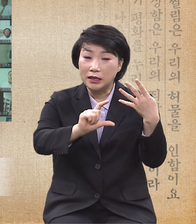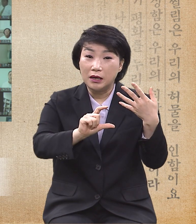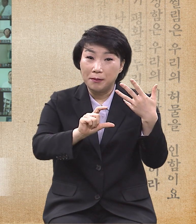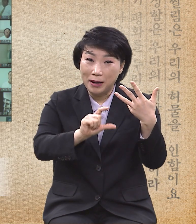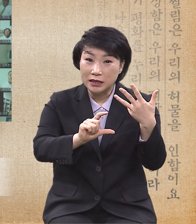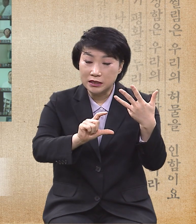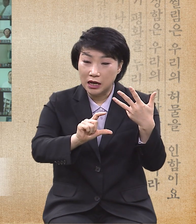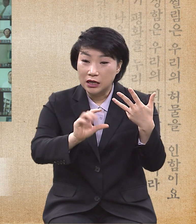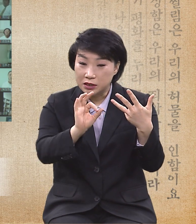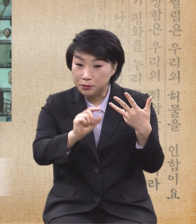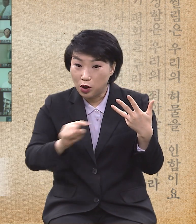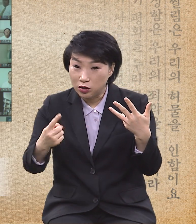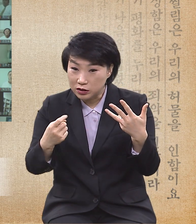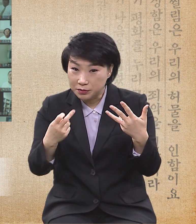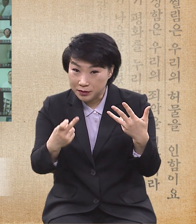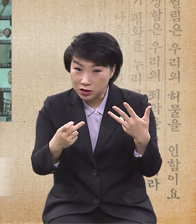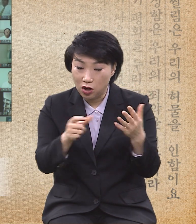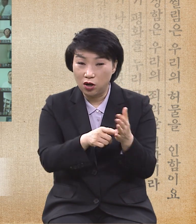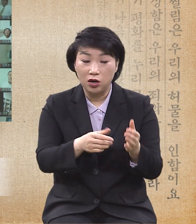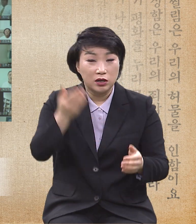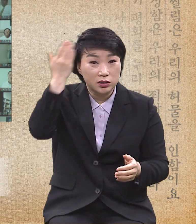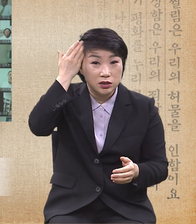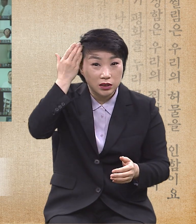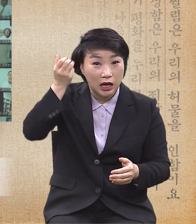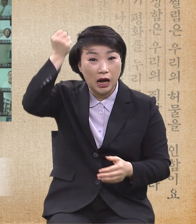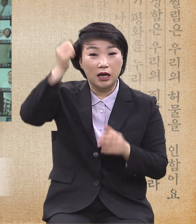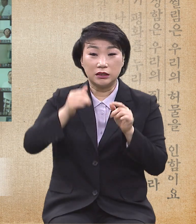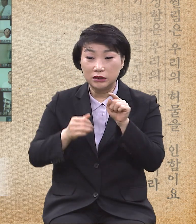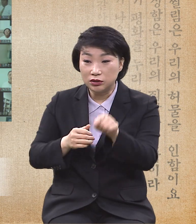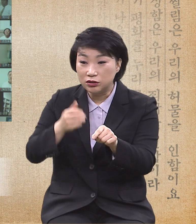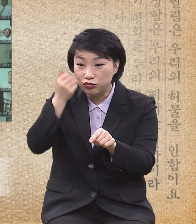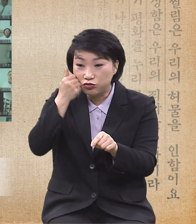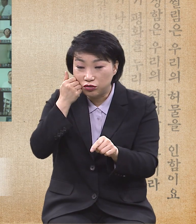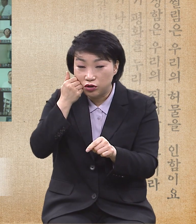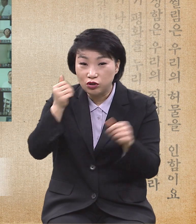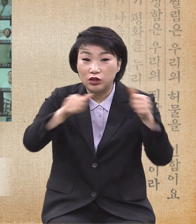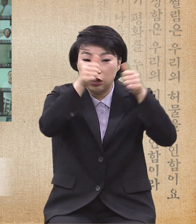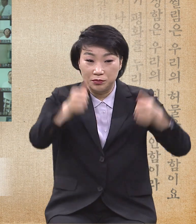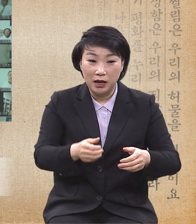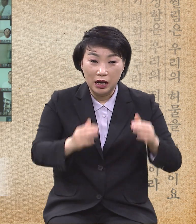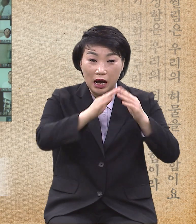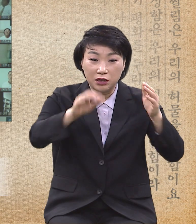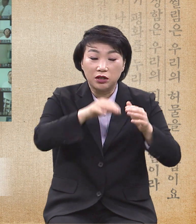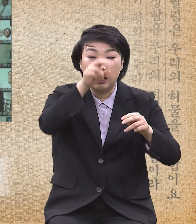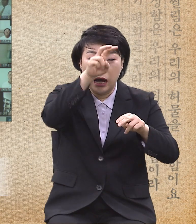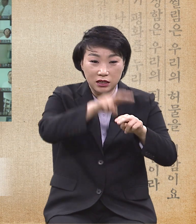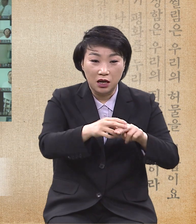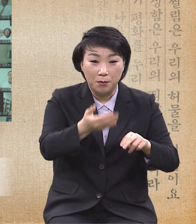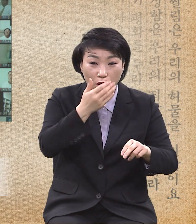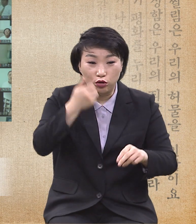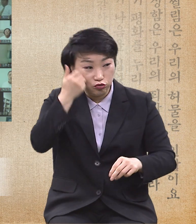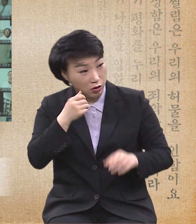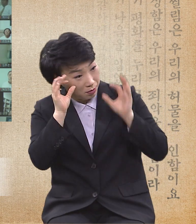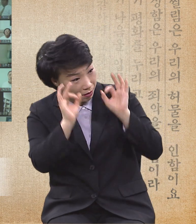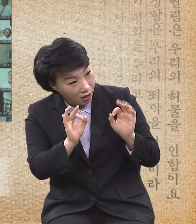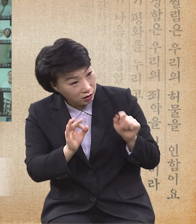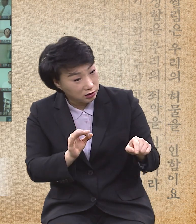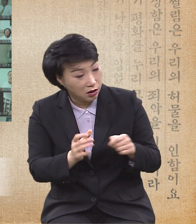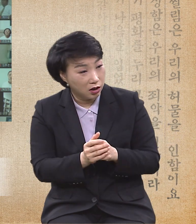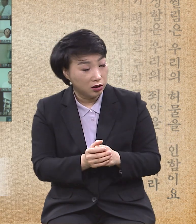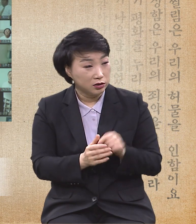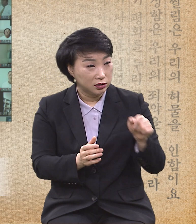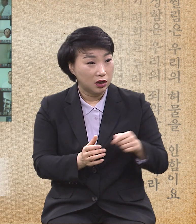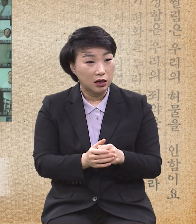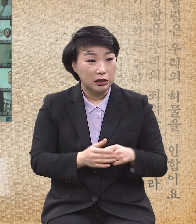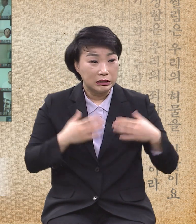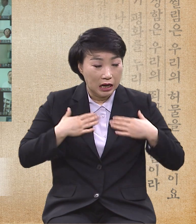10절 12절에 지식이 있는 네가 우상의 집에 앉아 먹는 것을 누구든지 보면 그